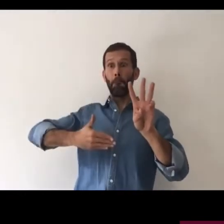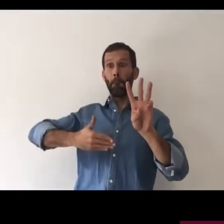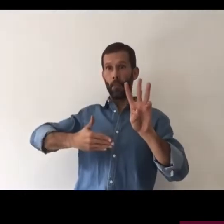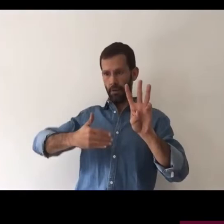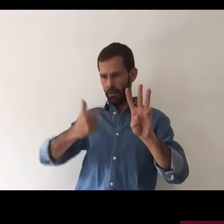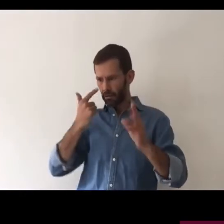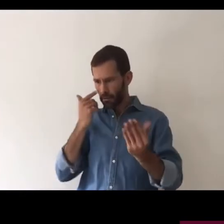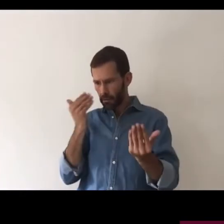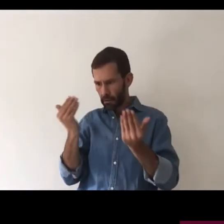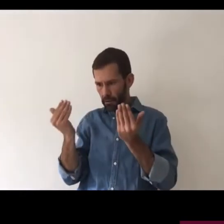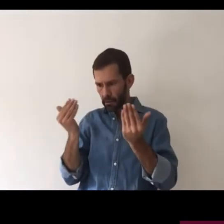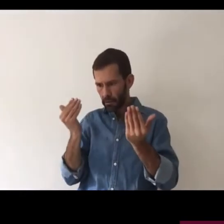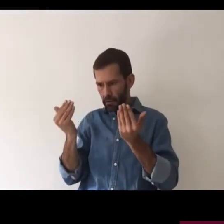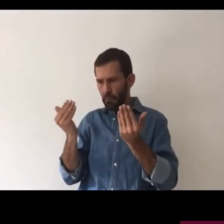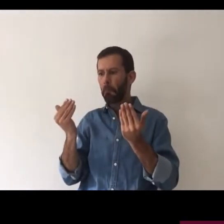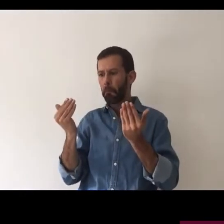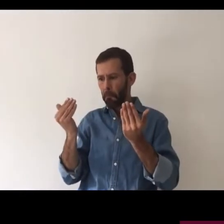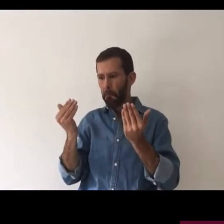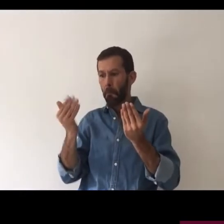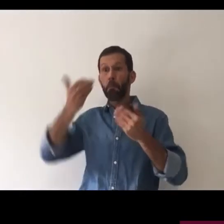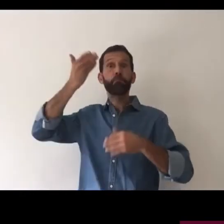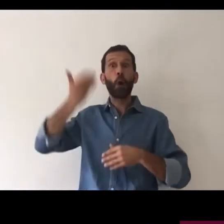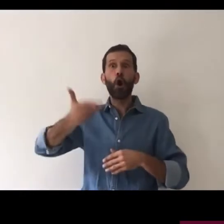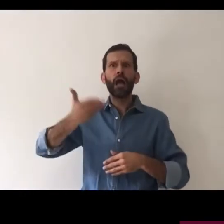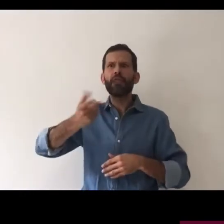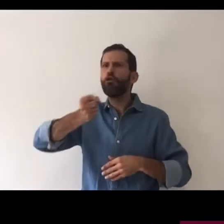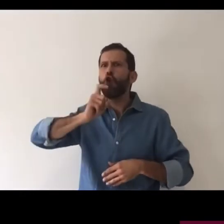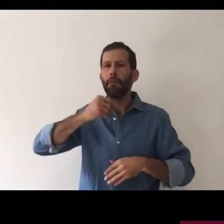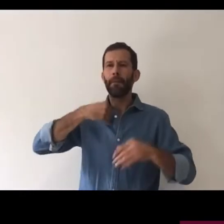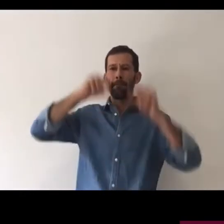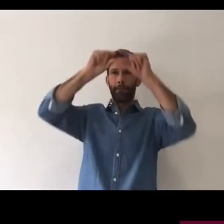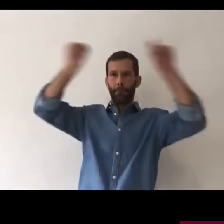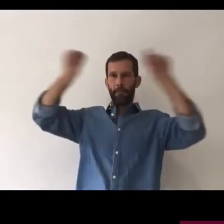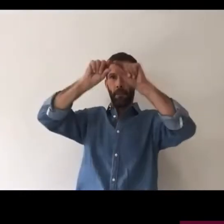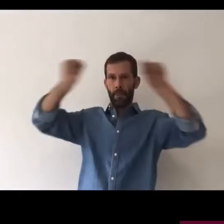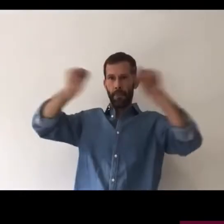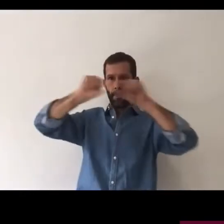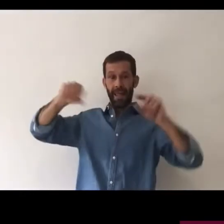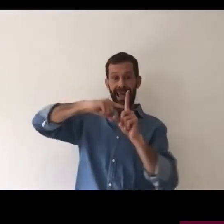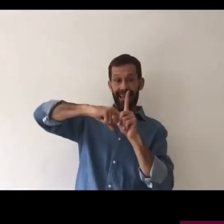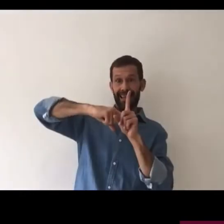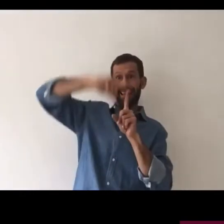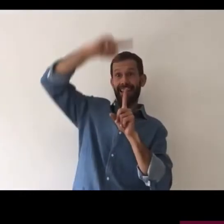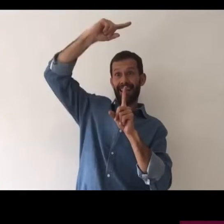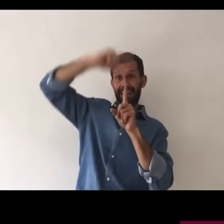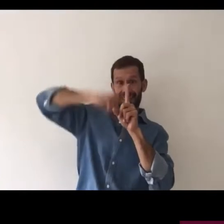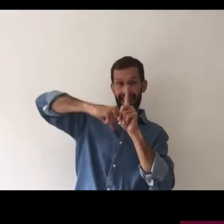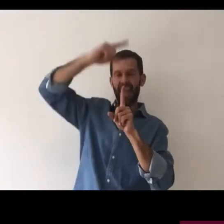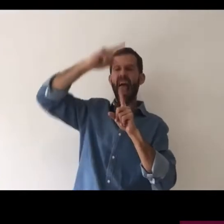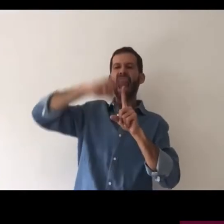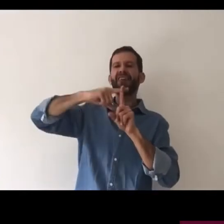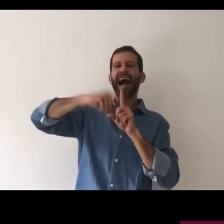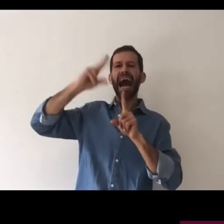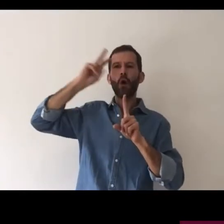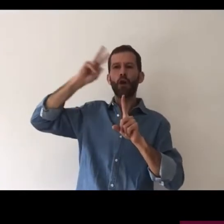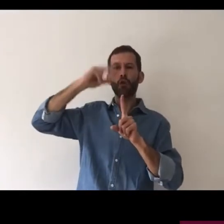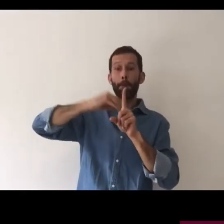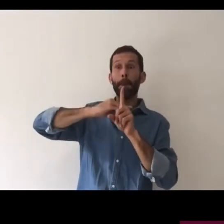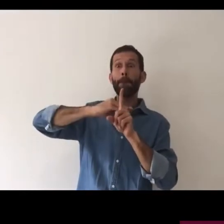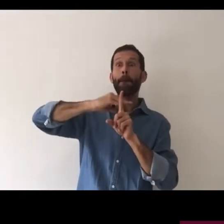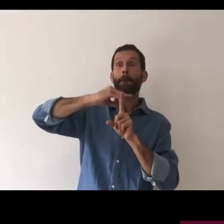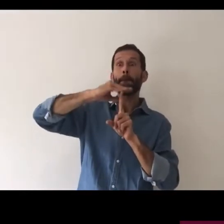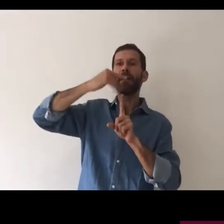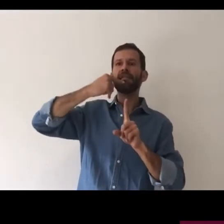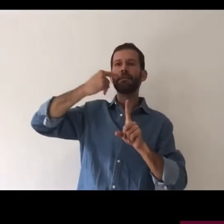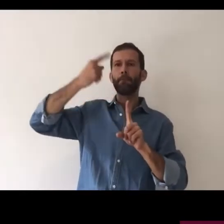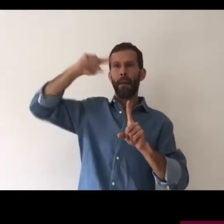signo, la primera acompañada de signo icónico y la tercera de una imagen estática. Lo importante que vemos aquí es